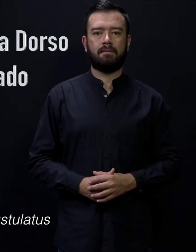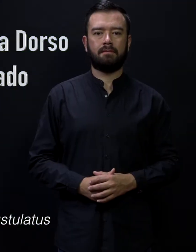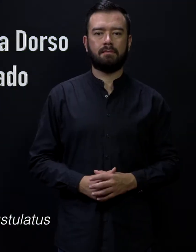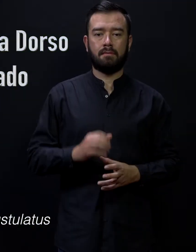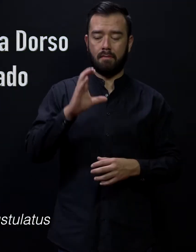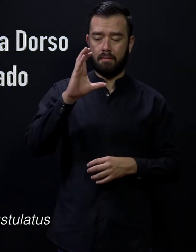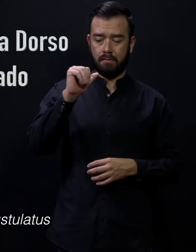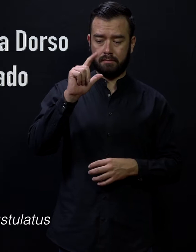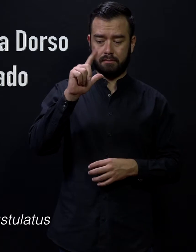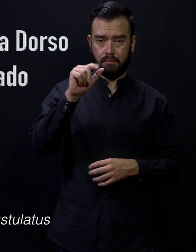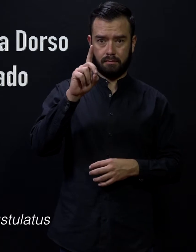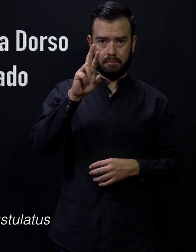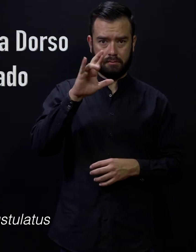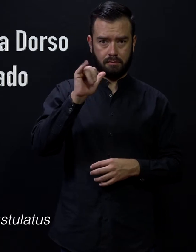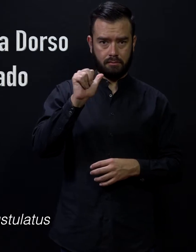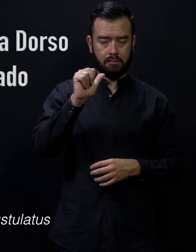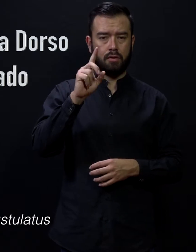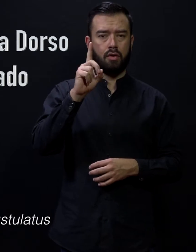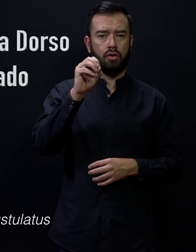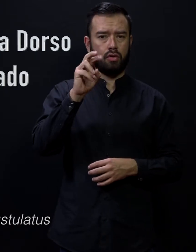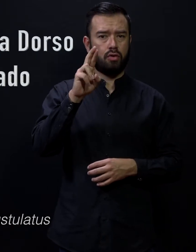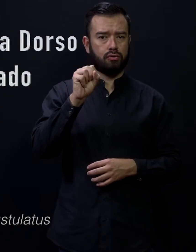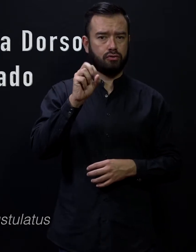calandria dorso rayado.